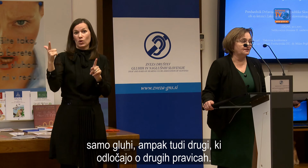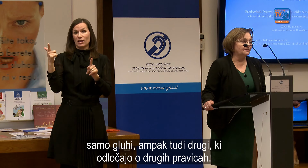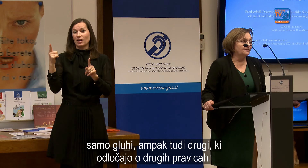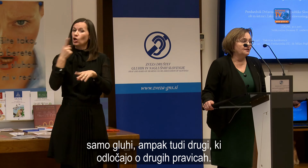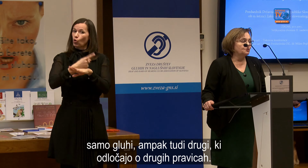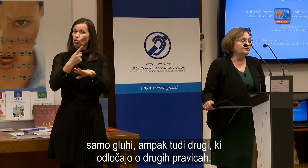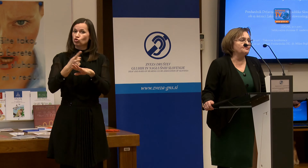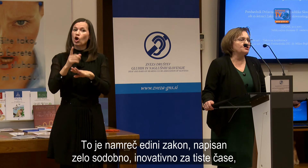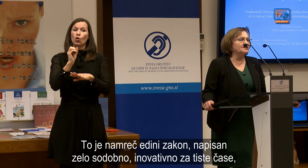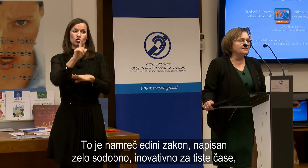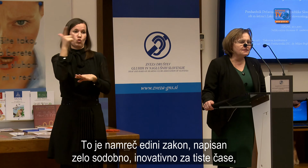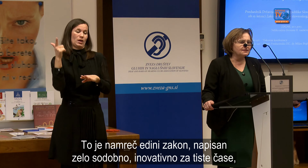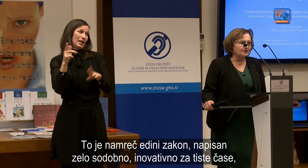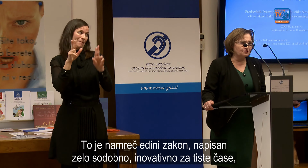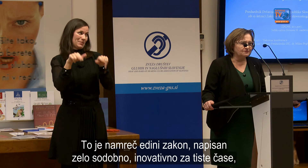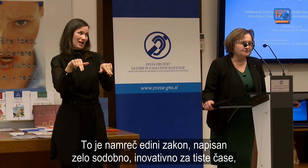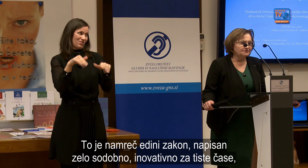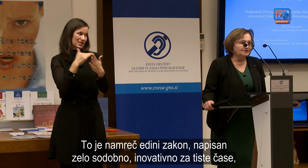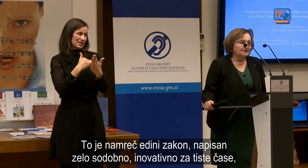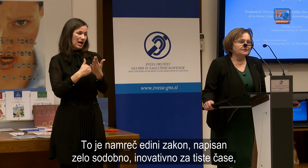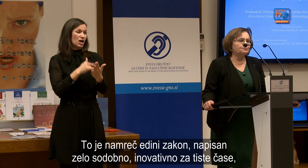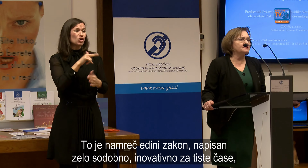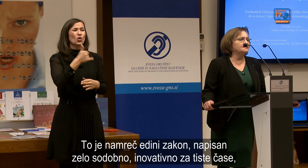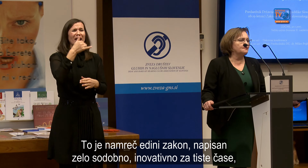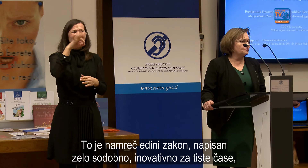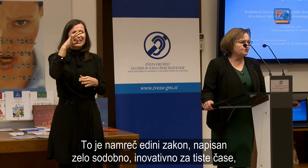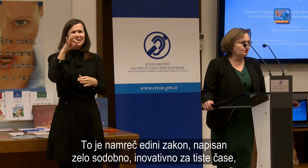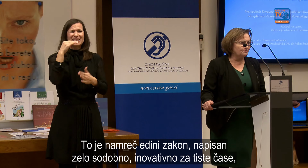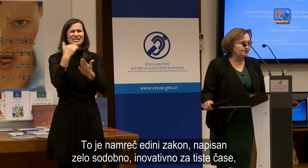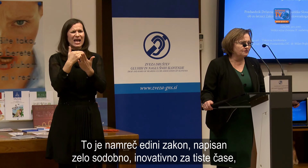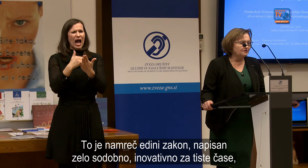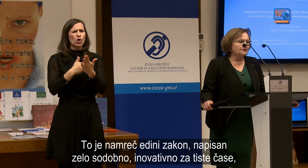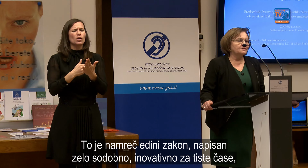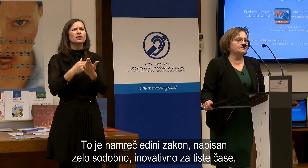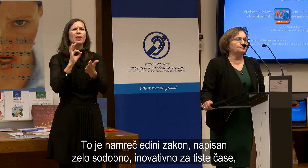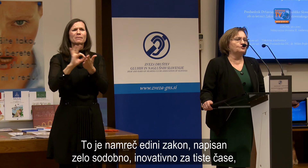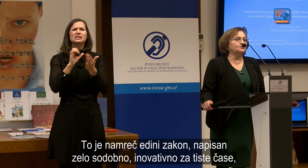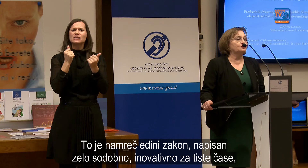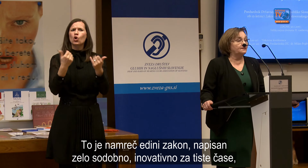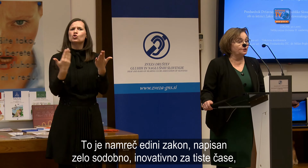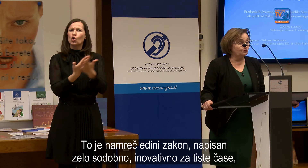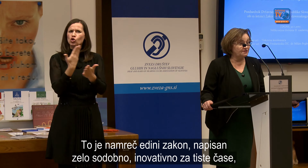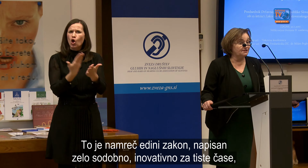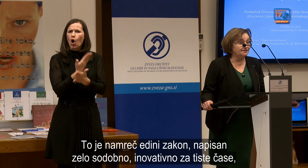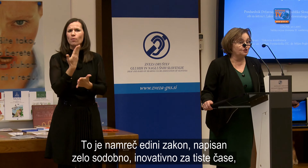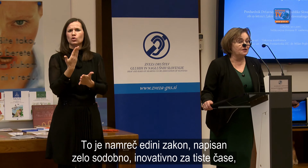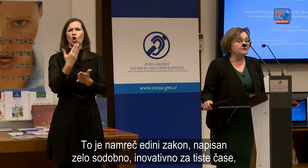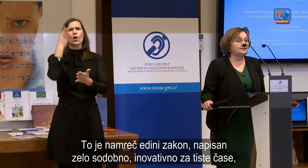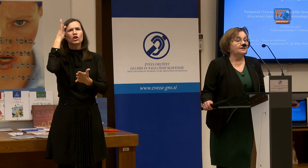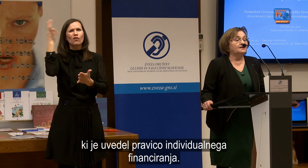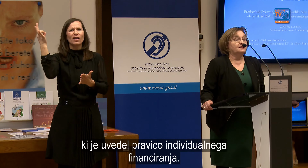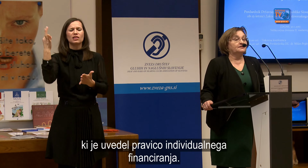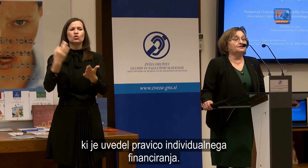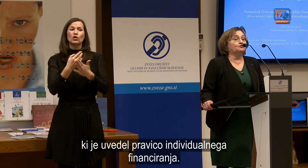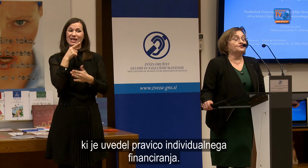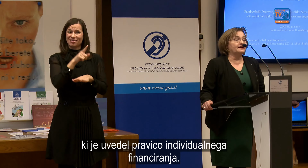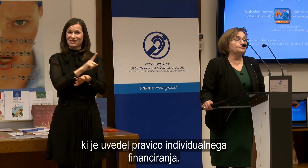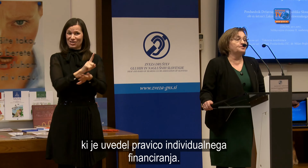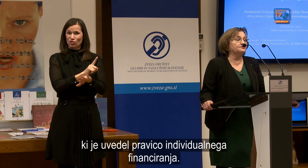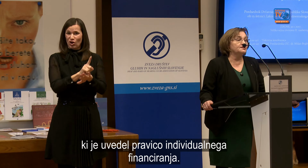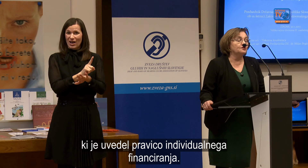pravicah. To je namreč edini zakon, napisan zelo sodobno, zelo inovativno za tiste čase, ki